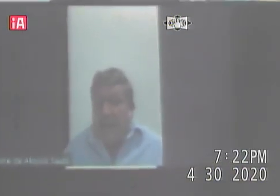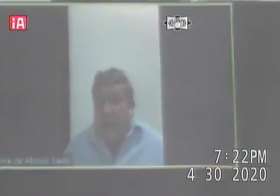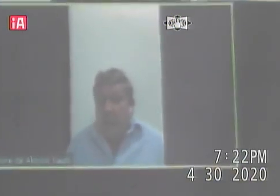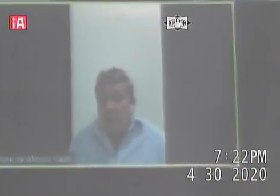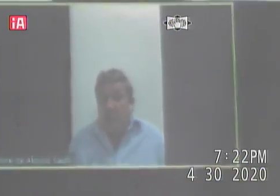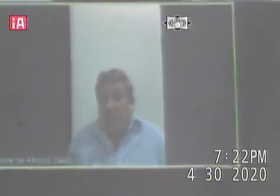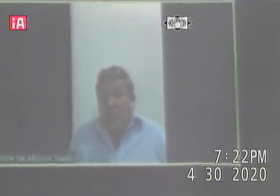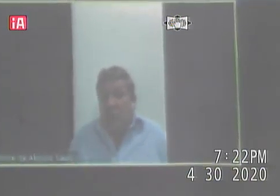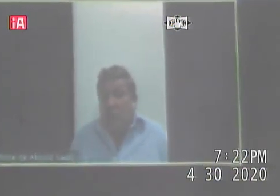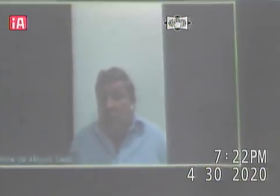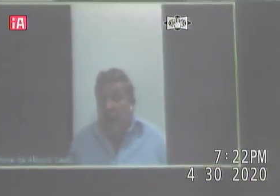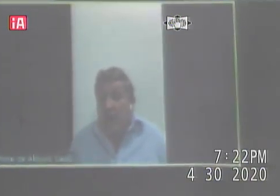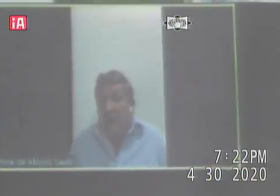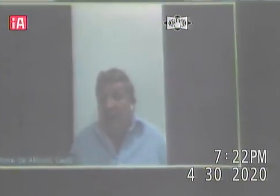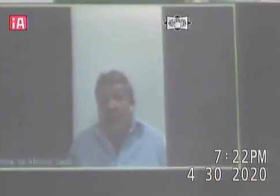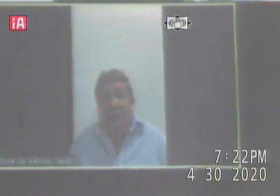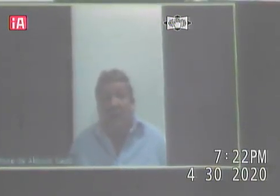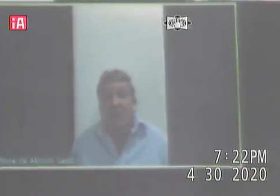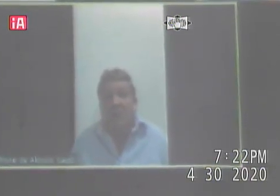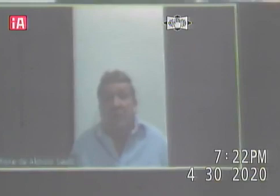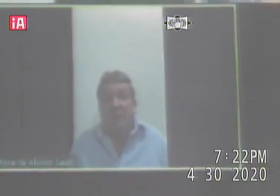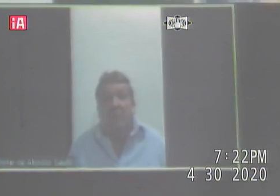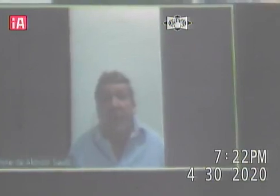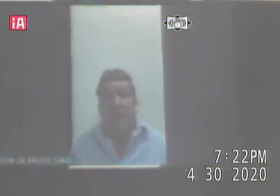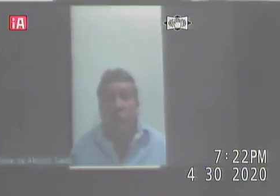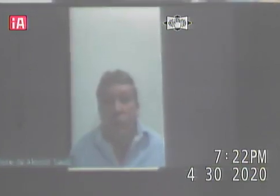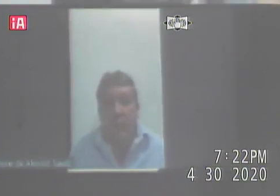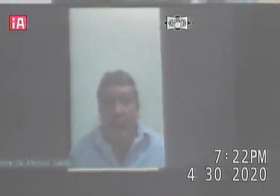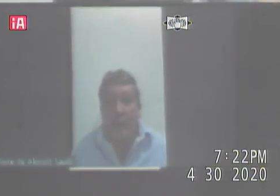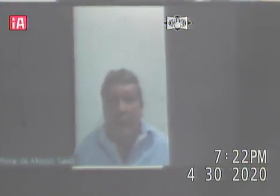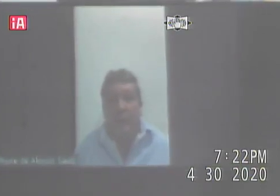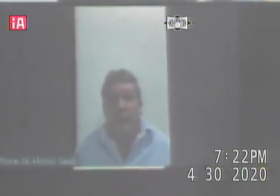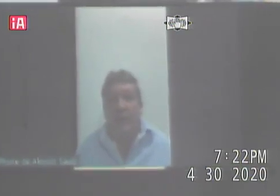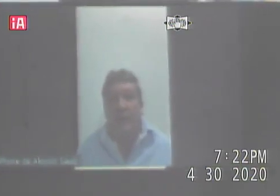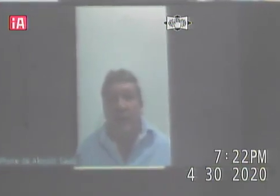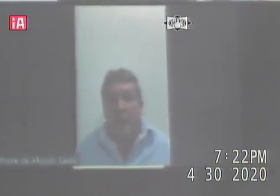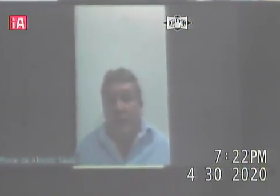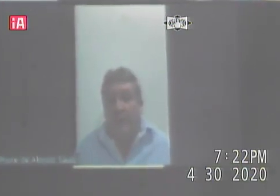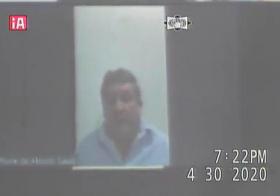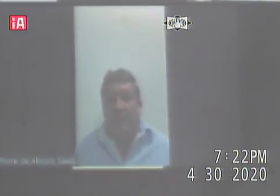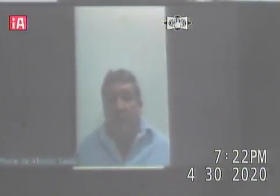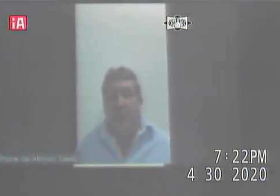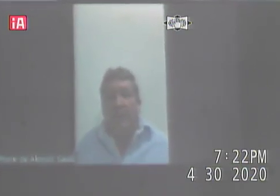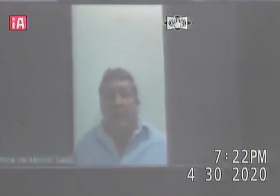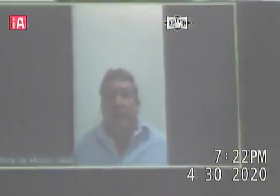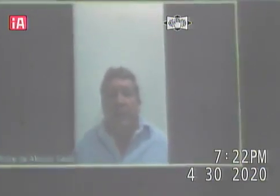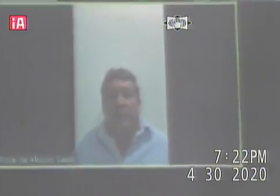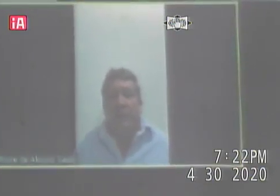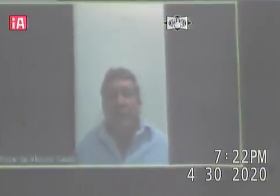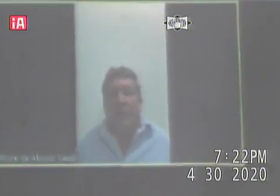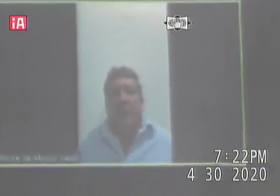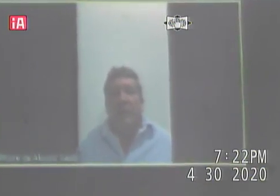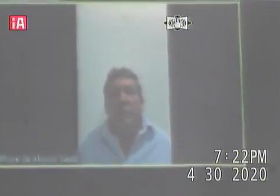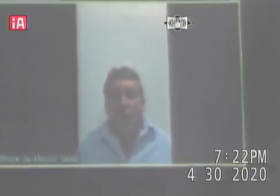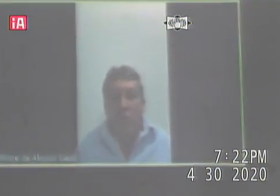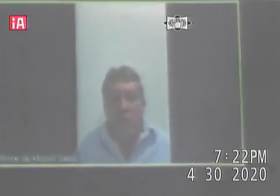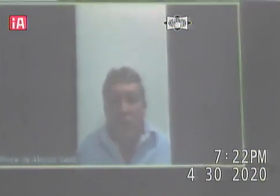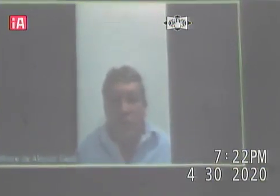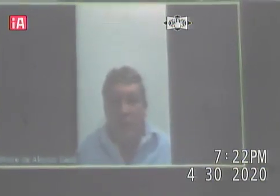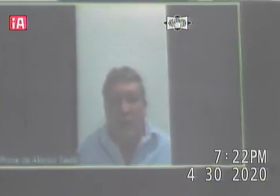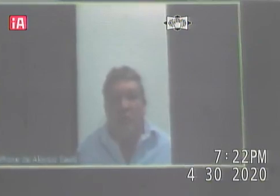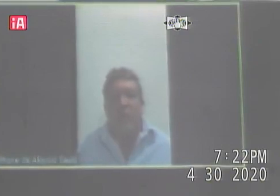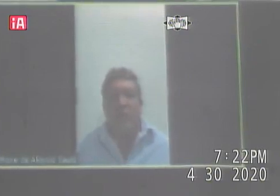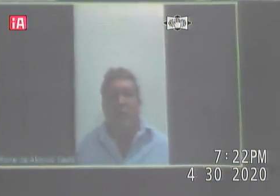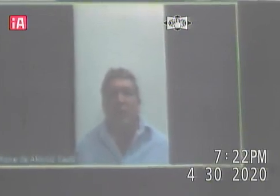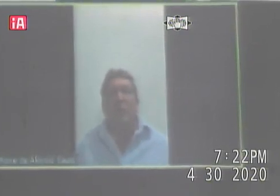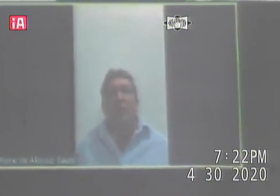E, então, as condutas dela, enfrentamento, eu não pactuo com ela do enfrentamento da pandemia. Portanto, então, vou